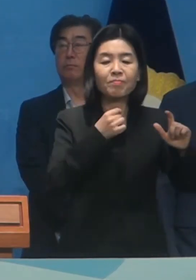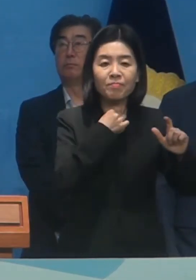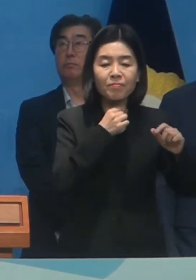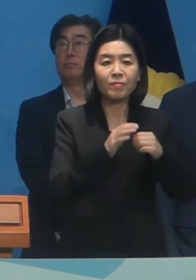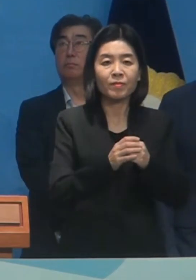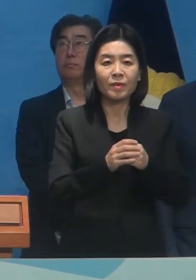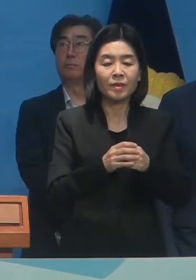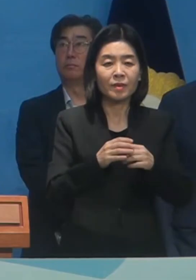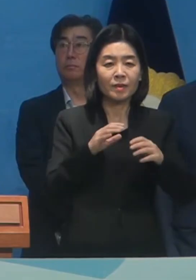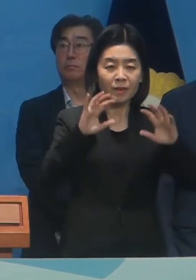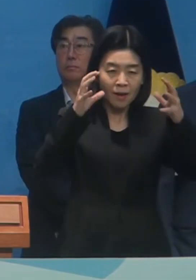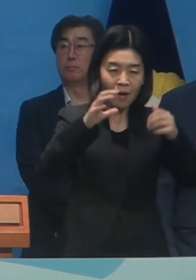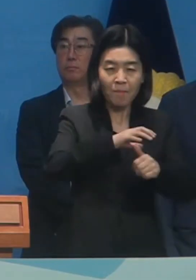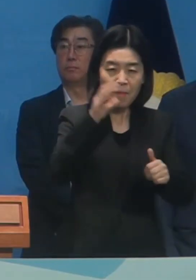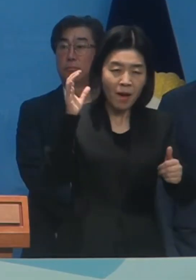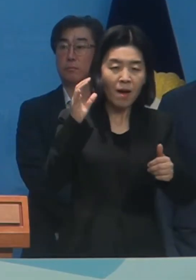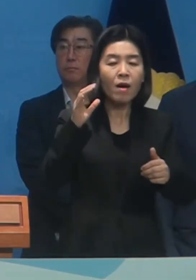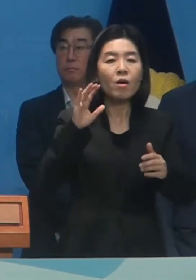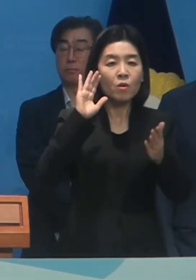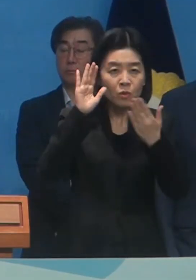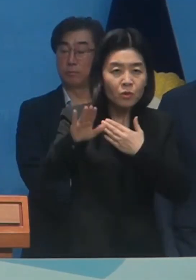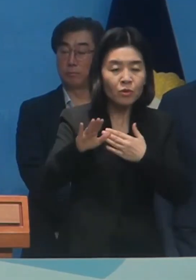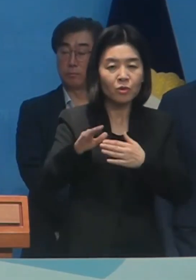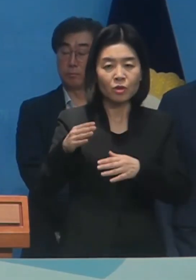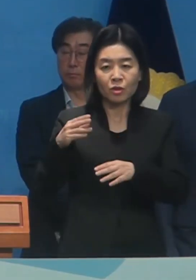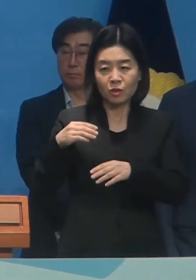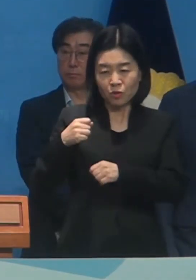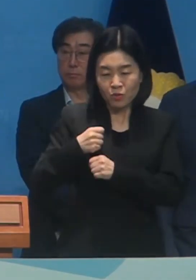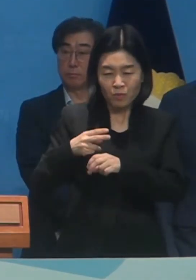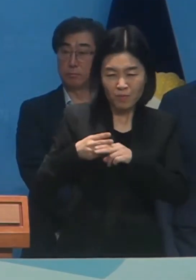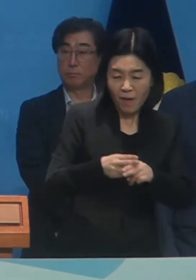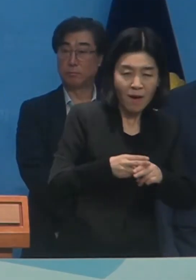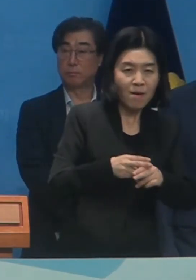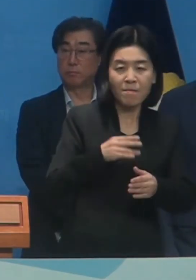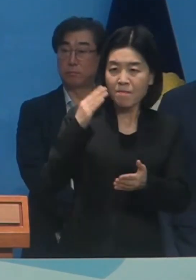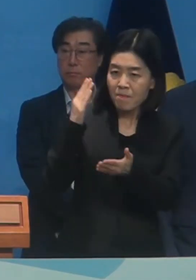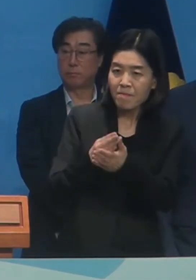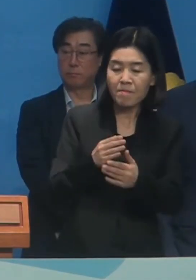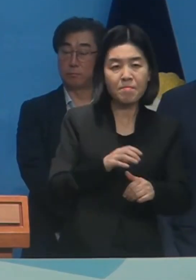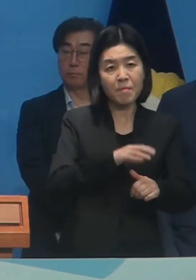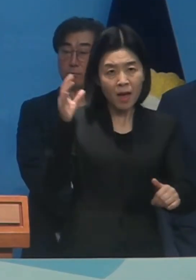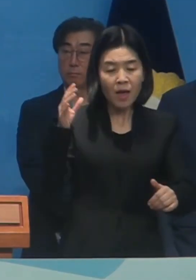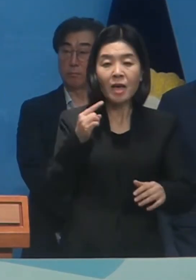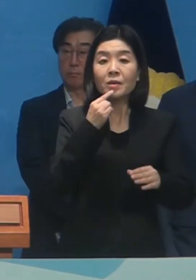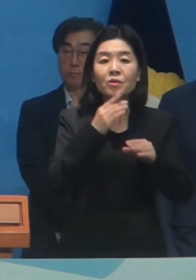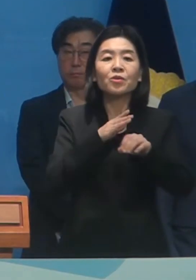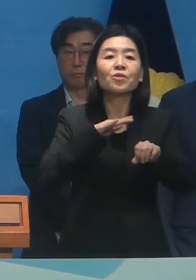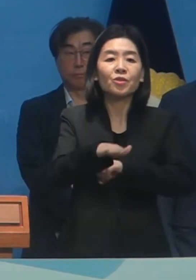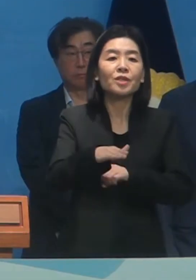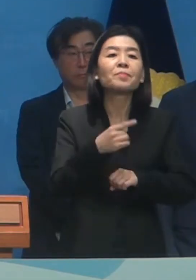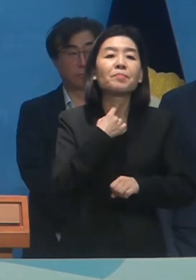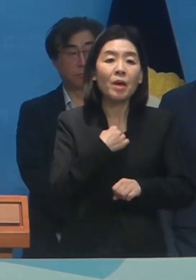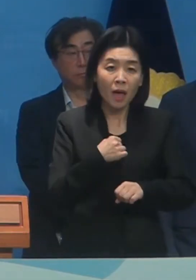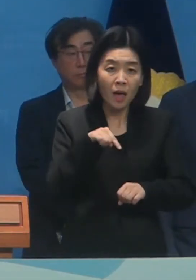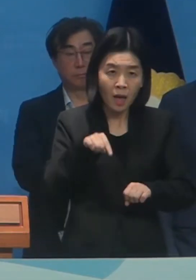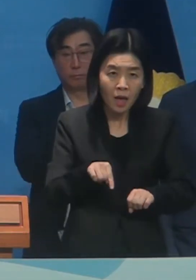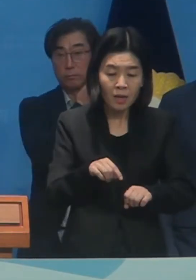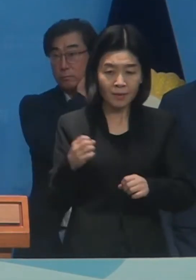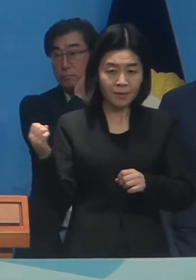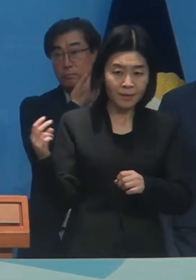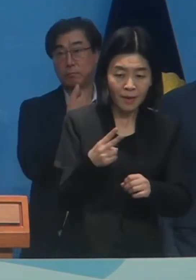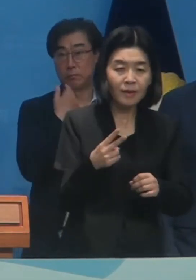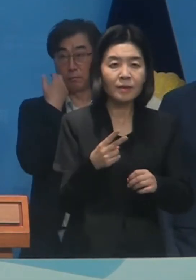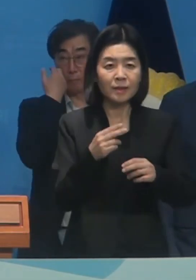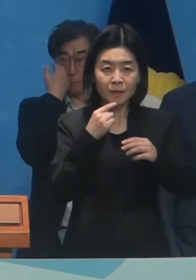군사 쿠데타와 독재를 지나 민주주의를 일궈온 이 세대가 다시 민주주의 회복과 경제 재건을 위해 이재명